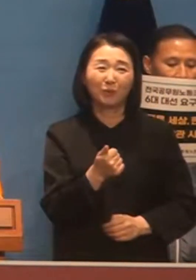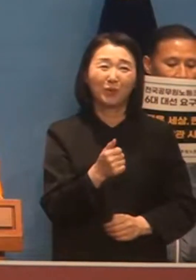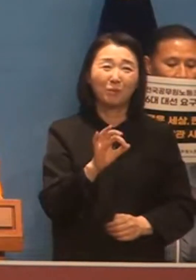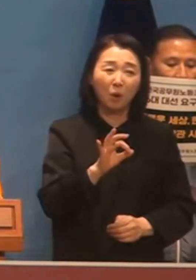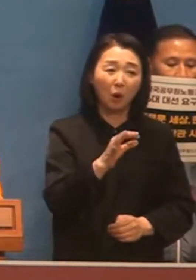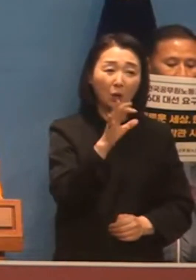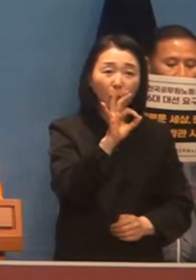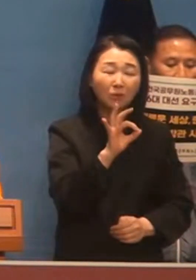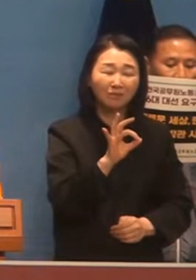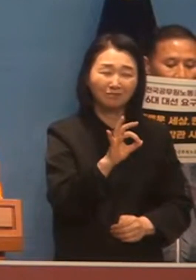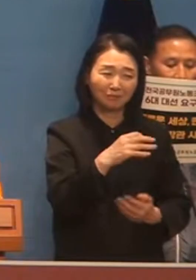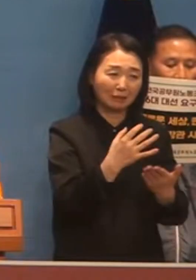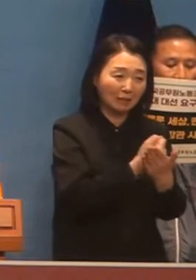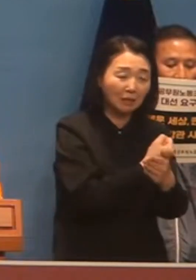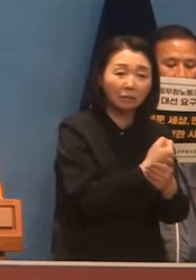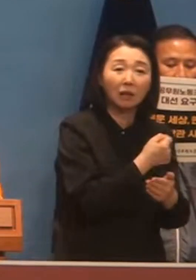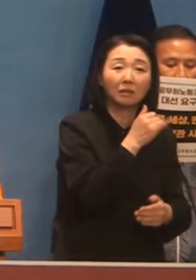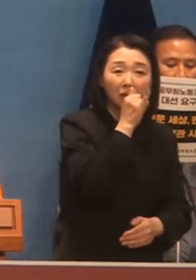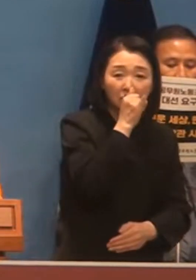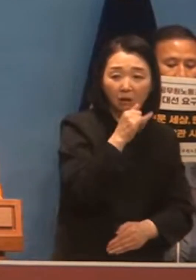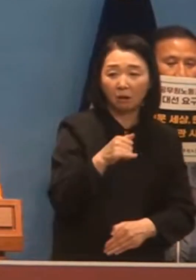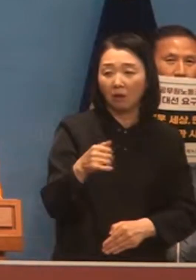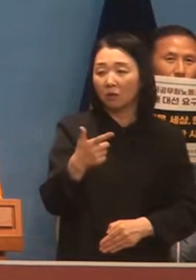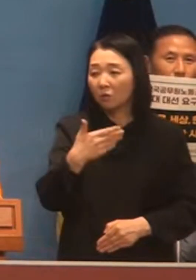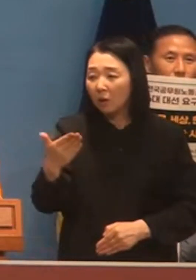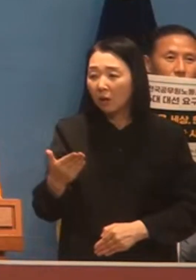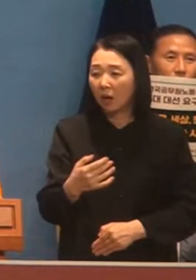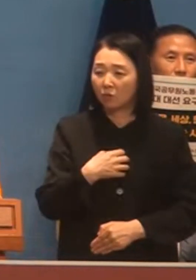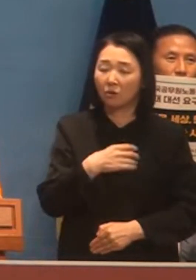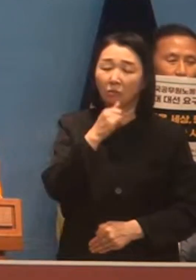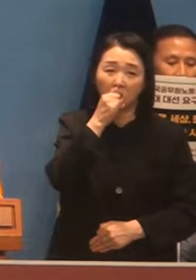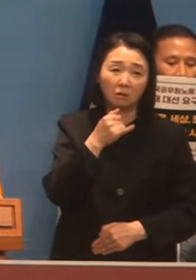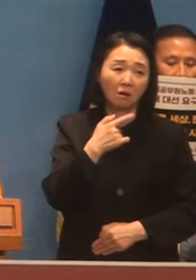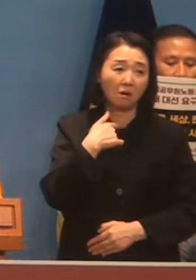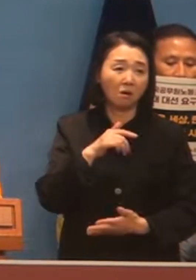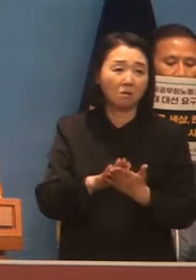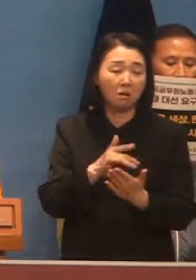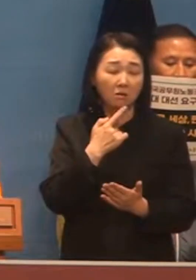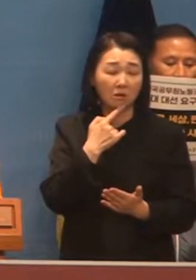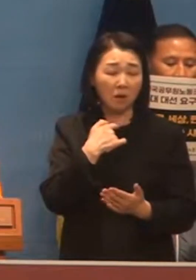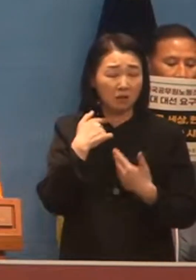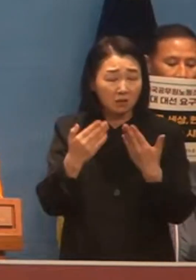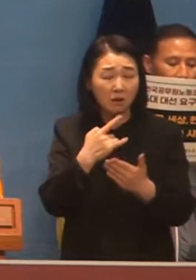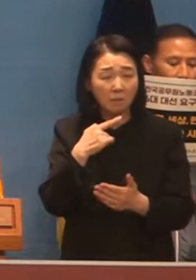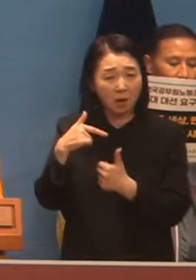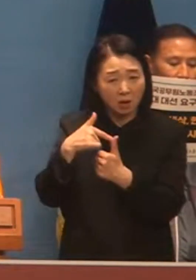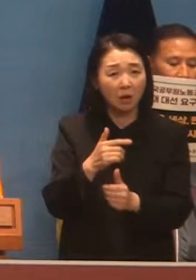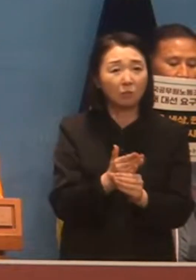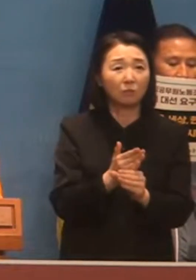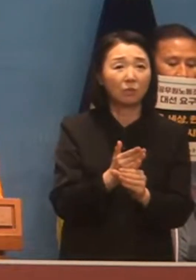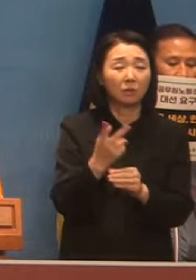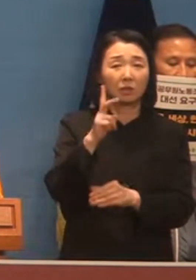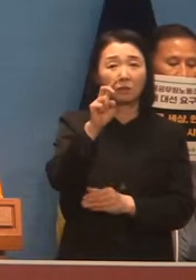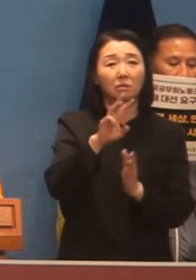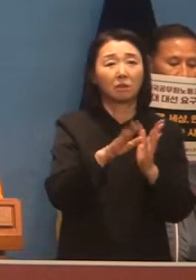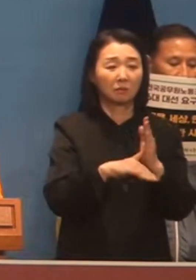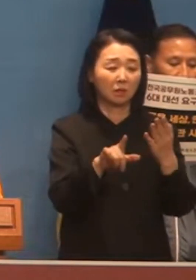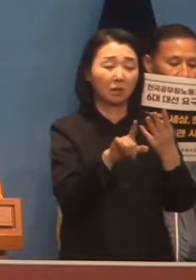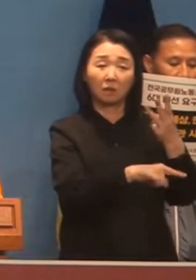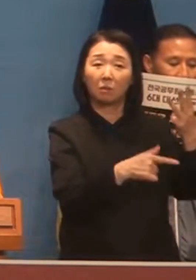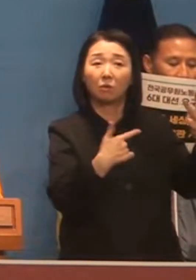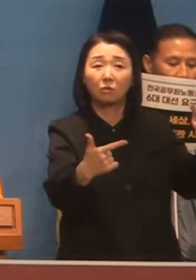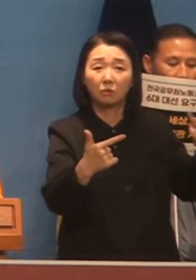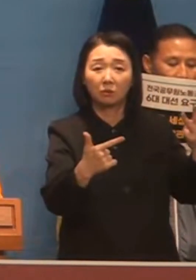속담처럼 현장 대원들은 위협에 노출된 채 열정과 희생만을 강요당하고 있다. 2023년 3월